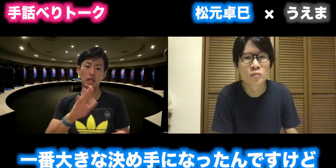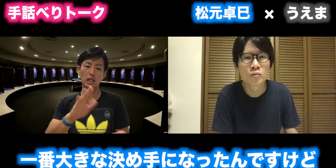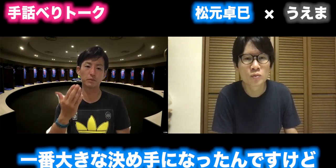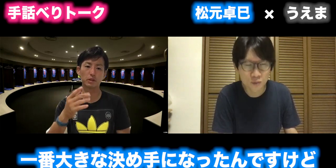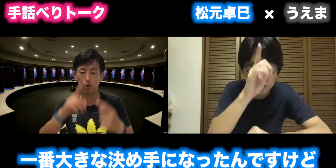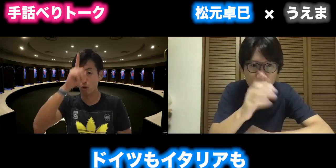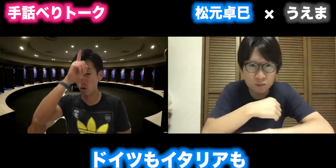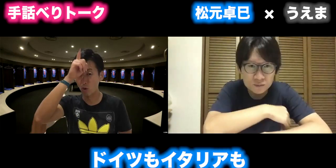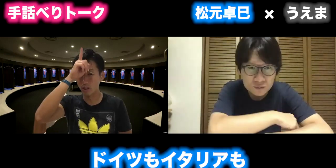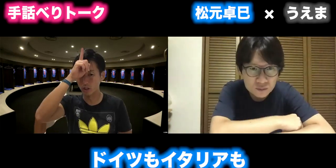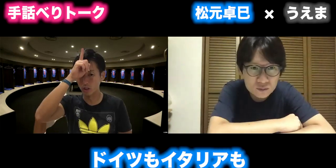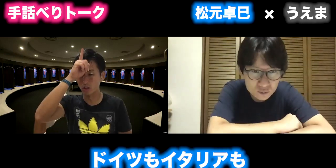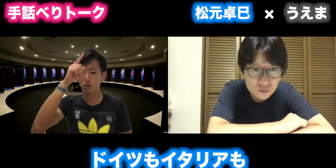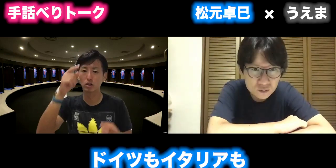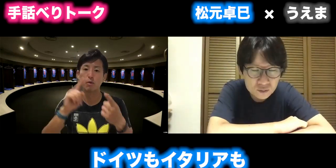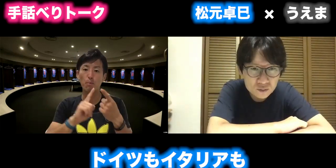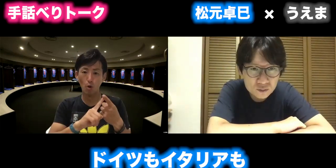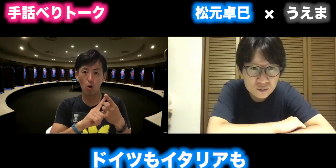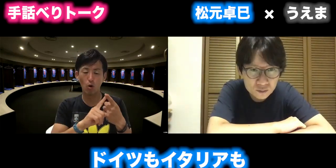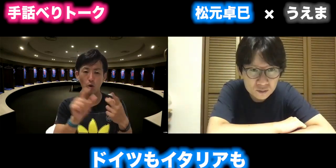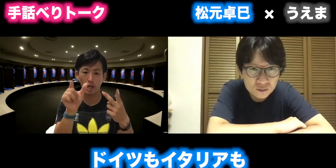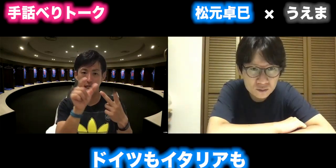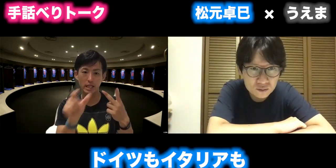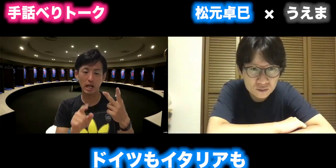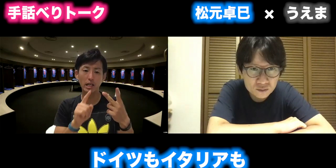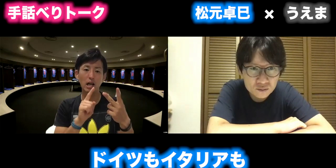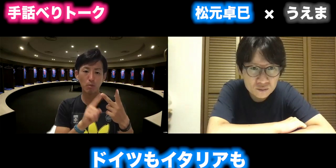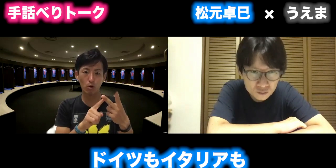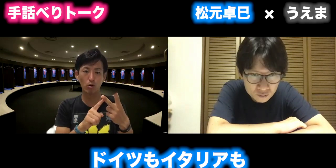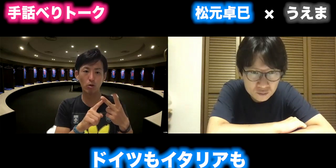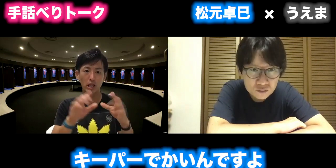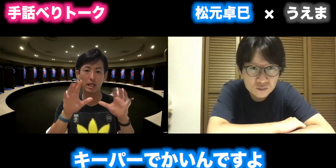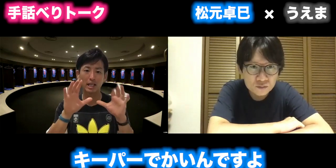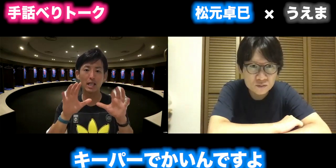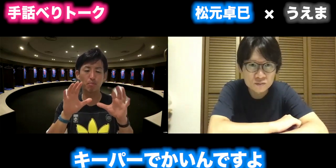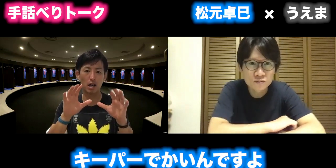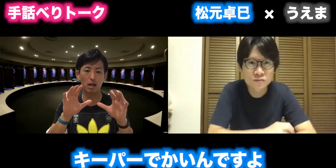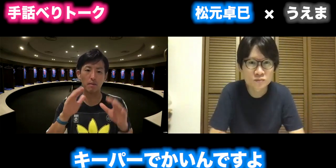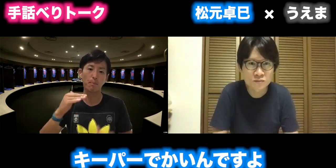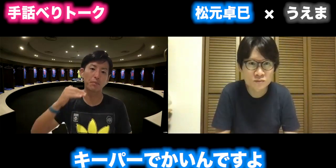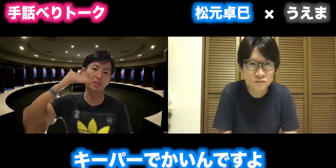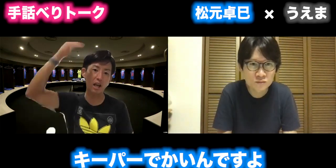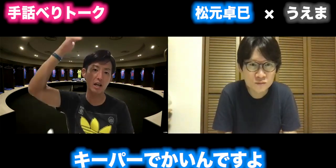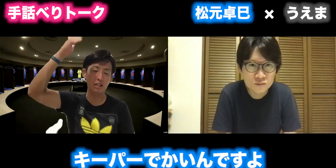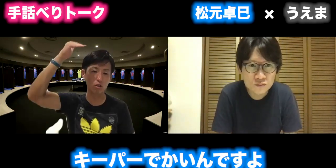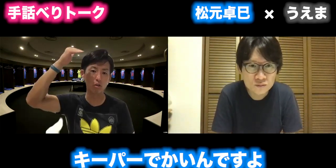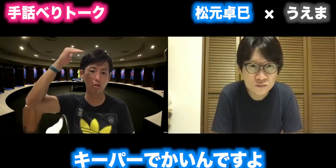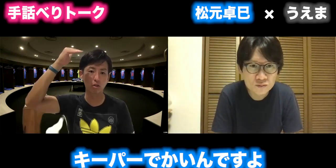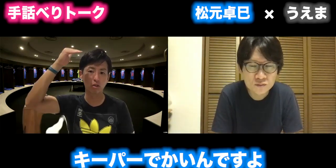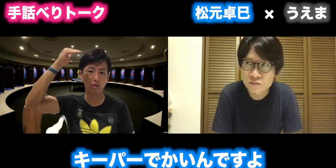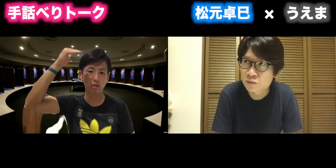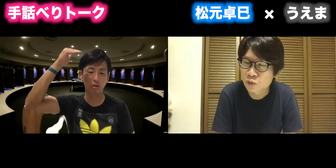けどドイツもイタリアもんキーパーでかいんです